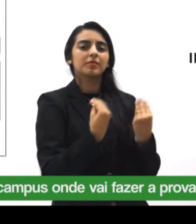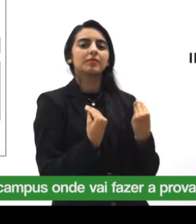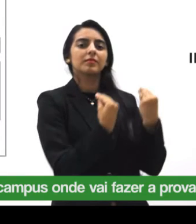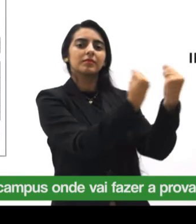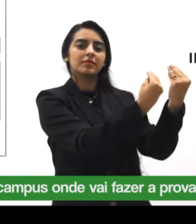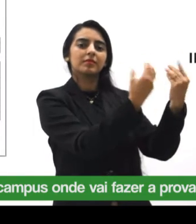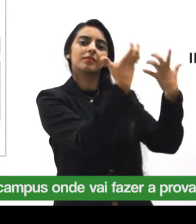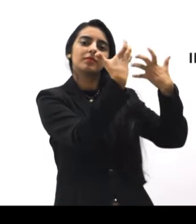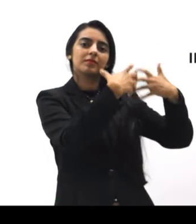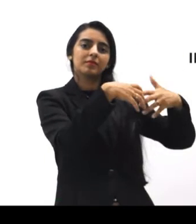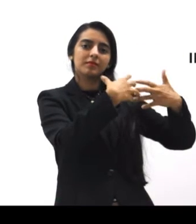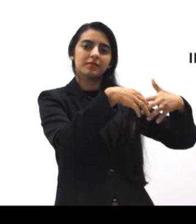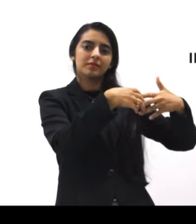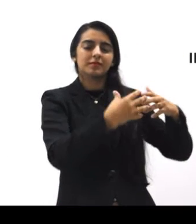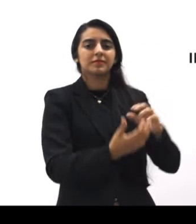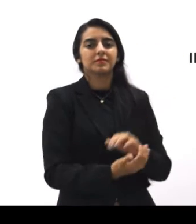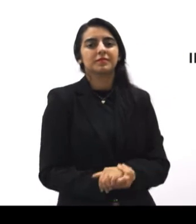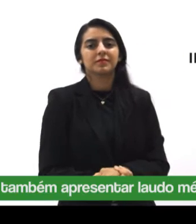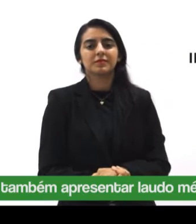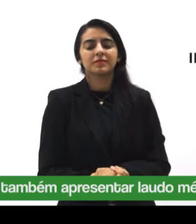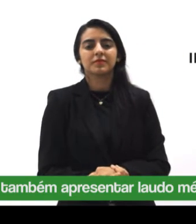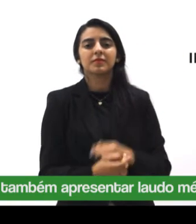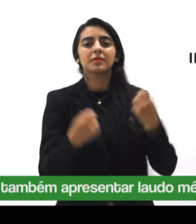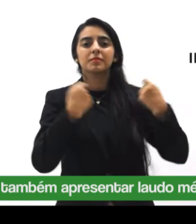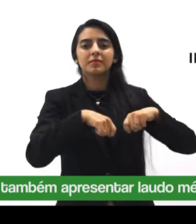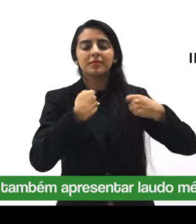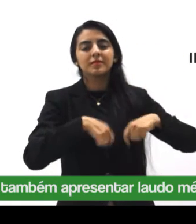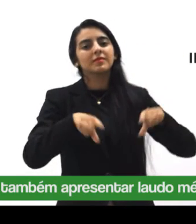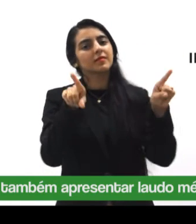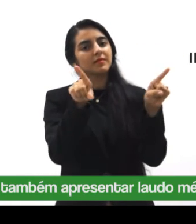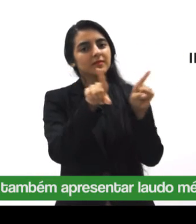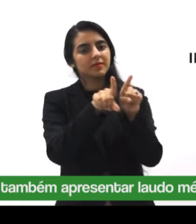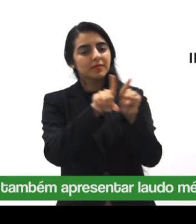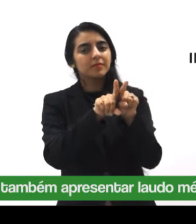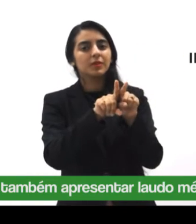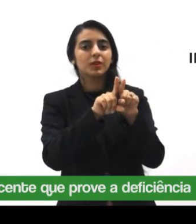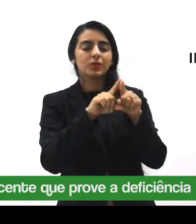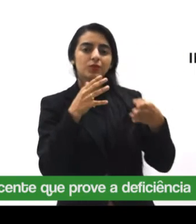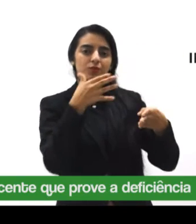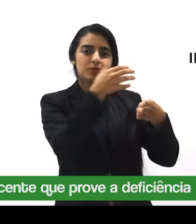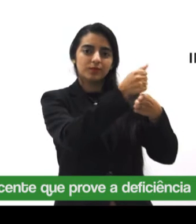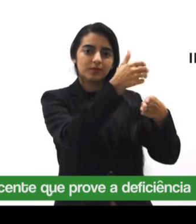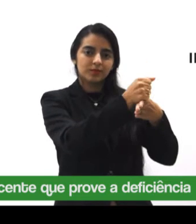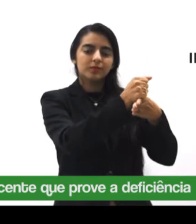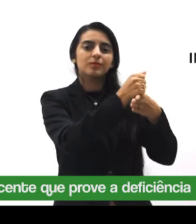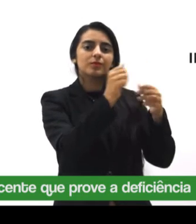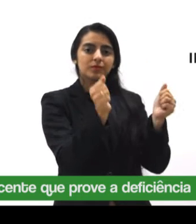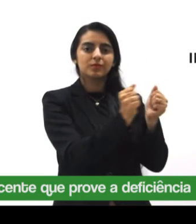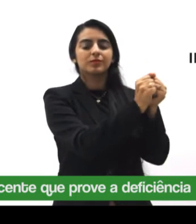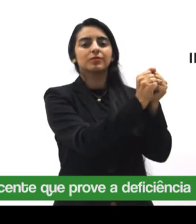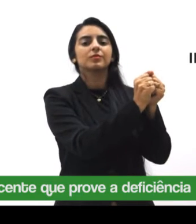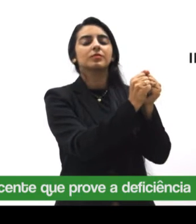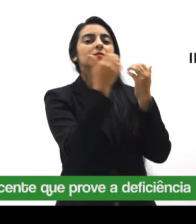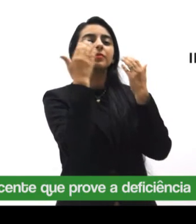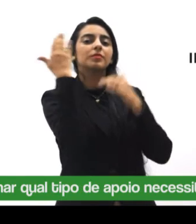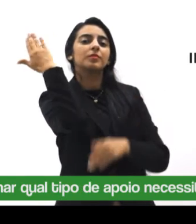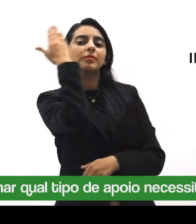prova. Precisa também apresentar laudo médico recente que prove a deficiência e